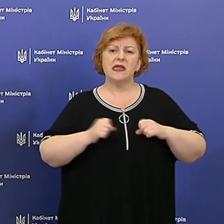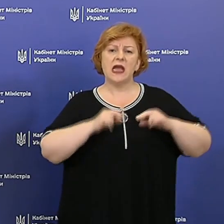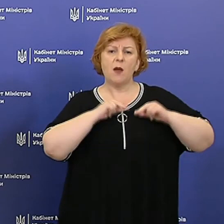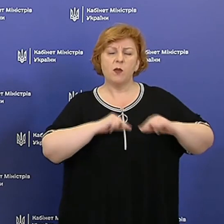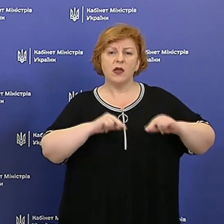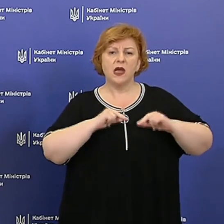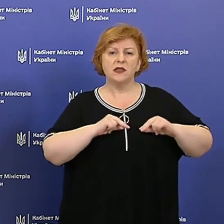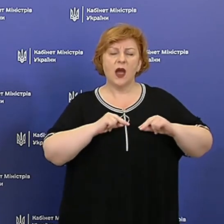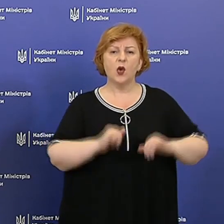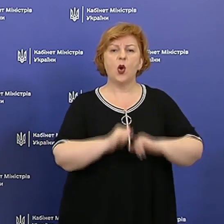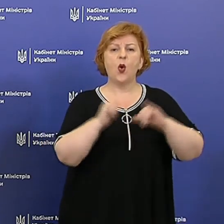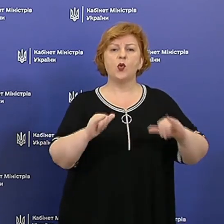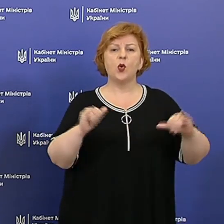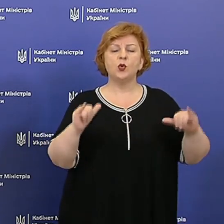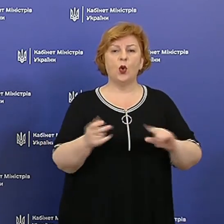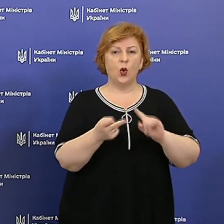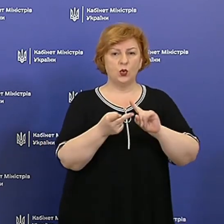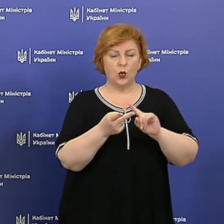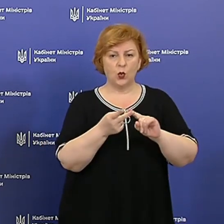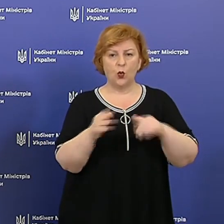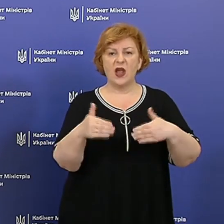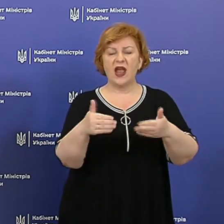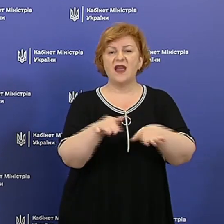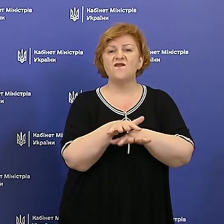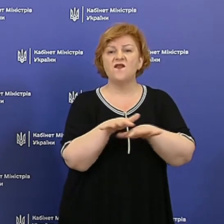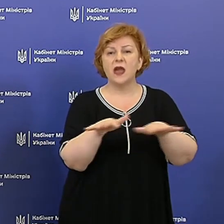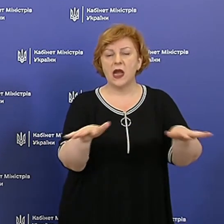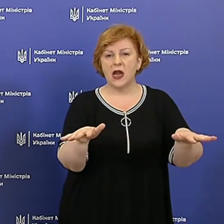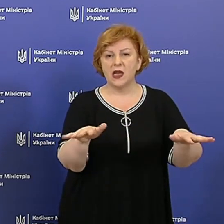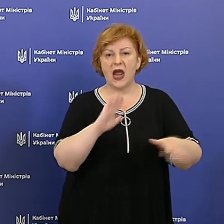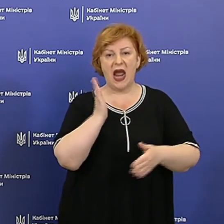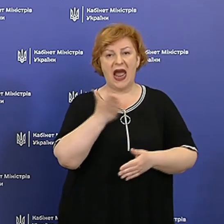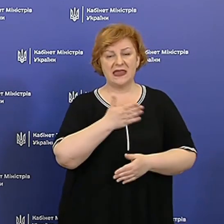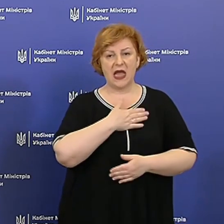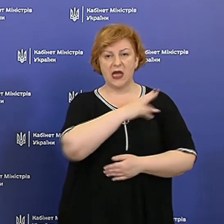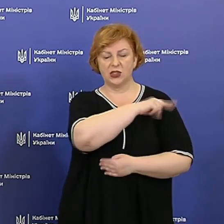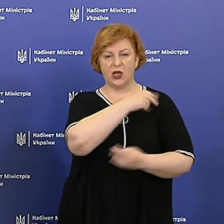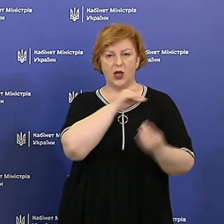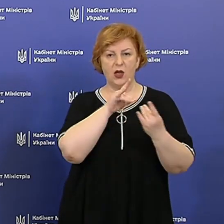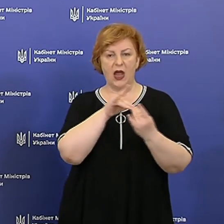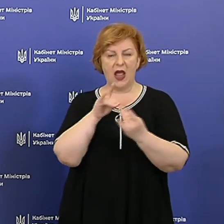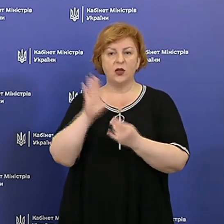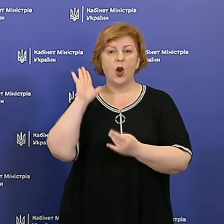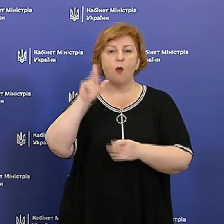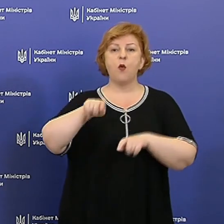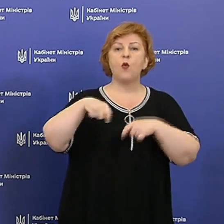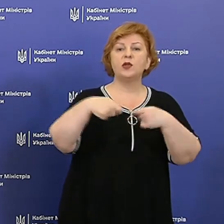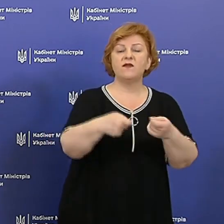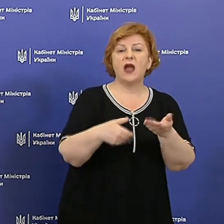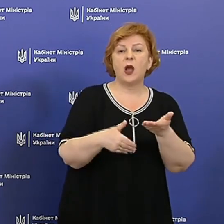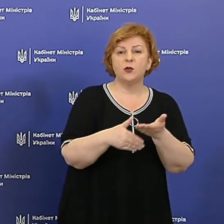над розгортанням другої хвилі наших